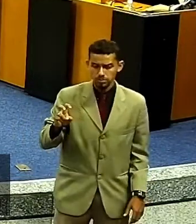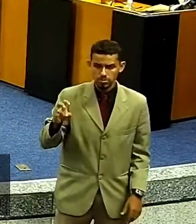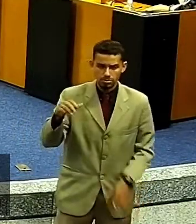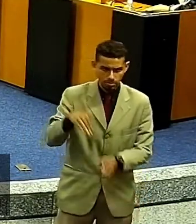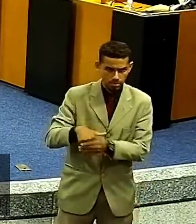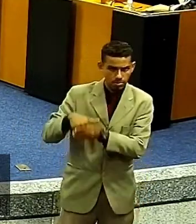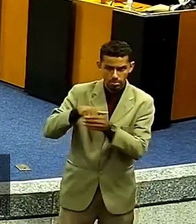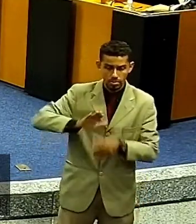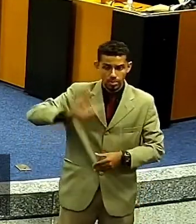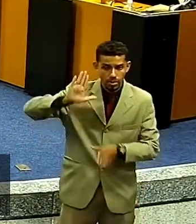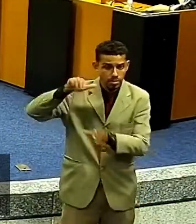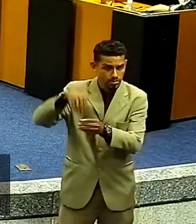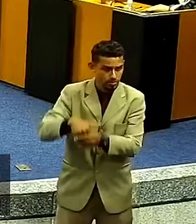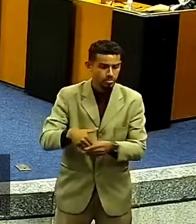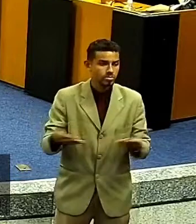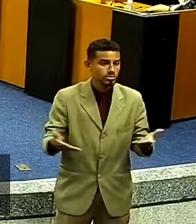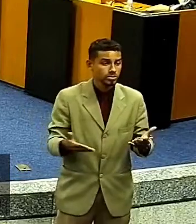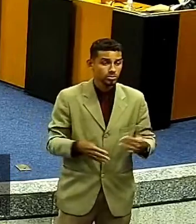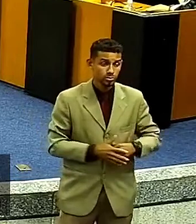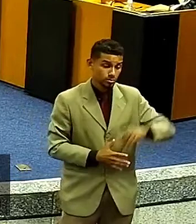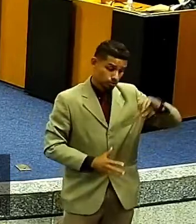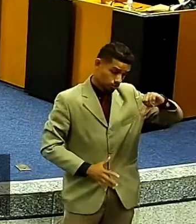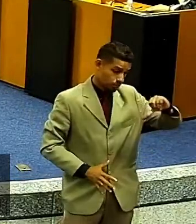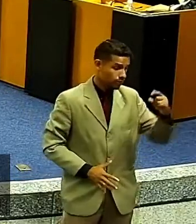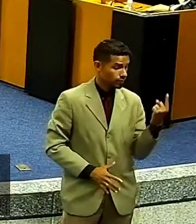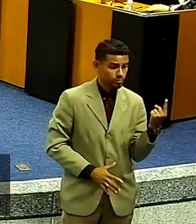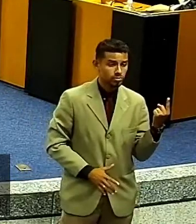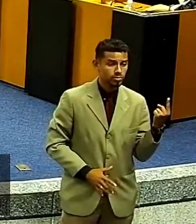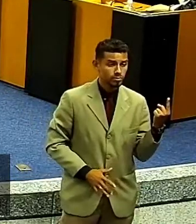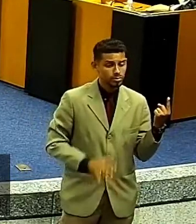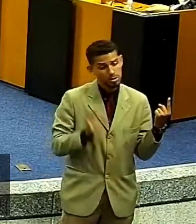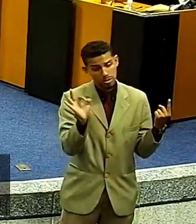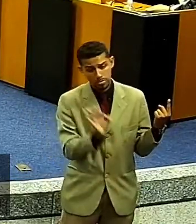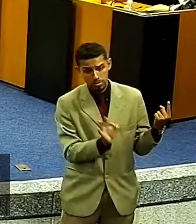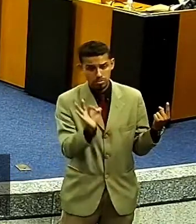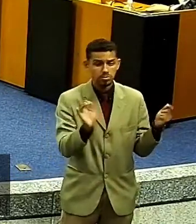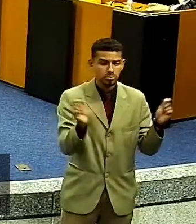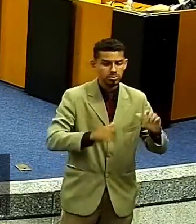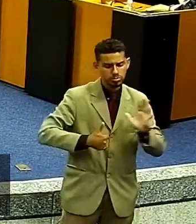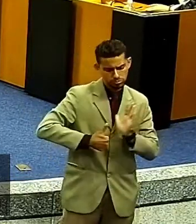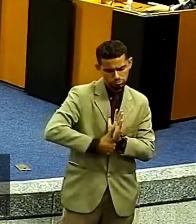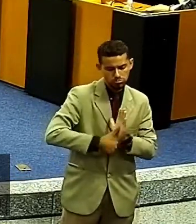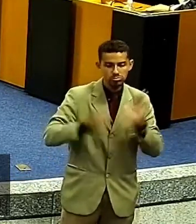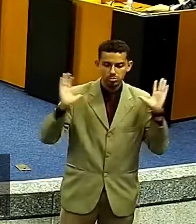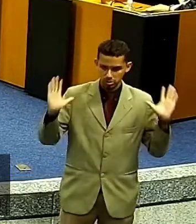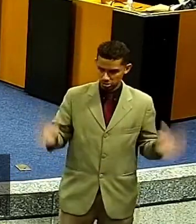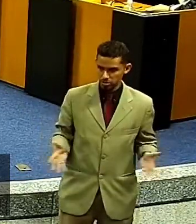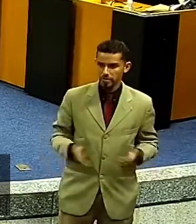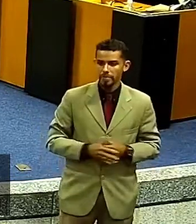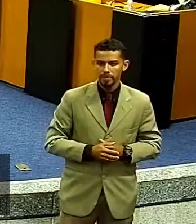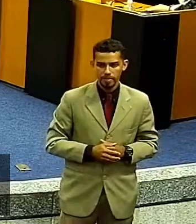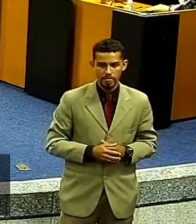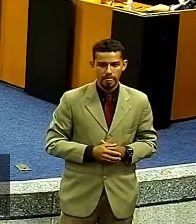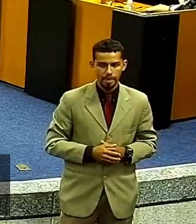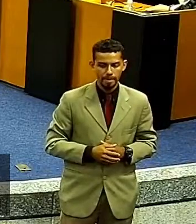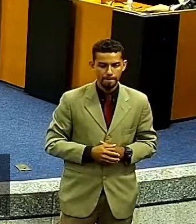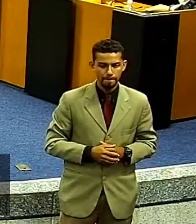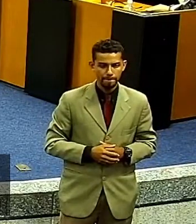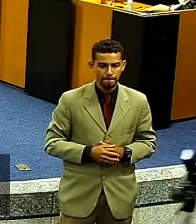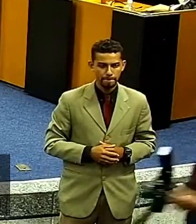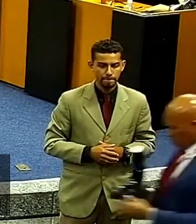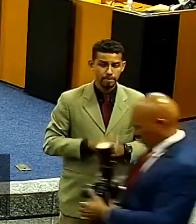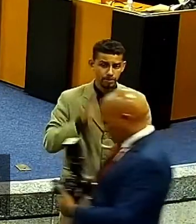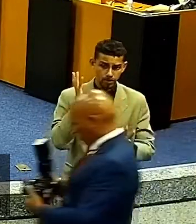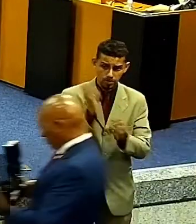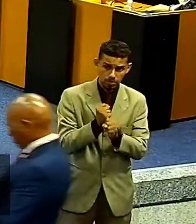eleitores sendo que deste 91 e 5% já estão biometri há 4